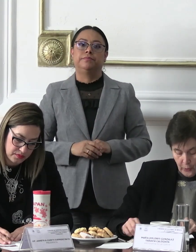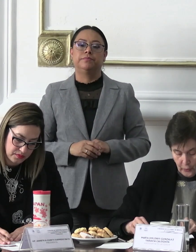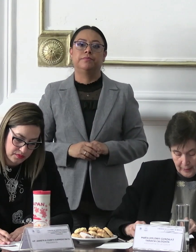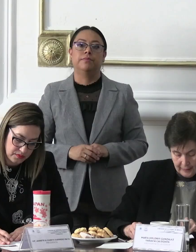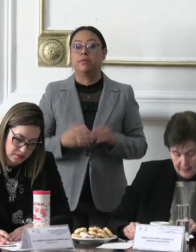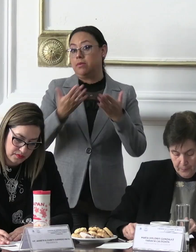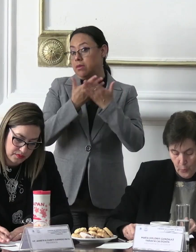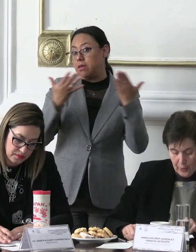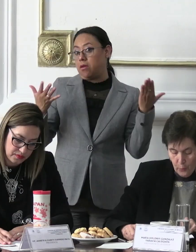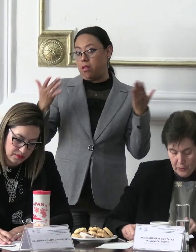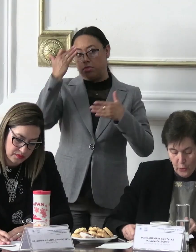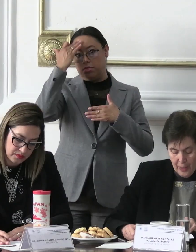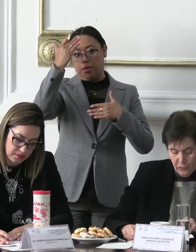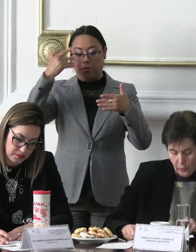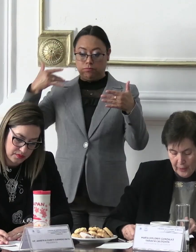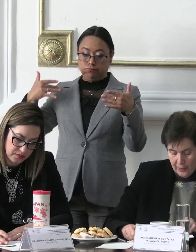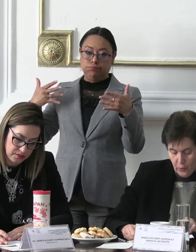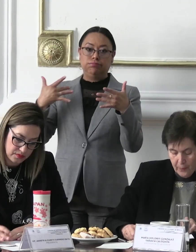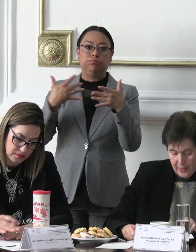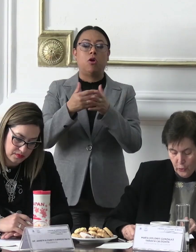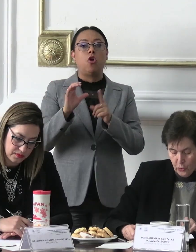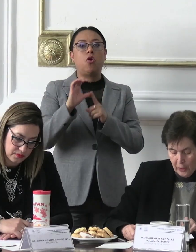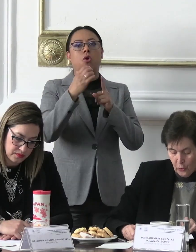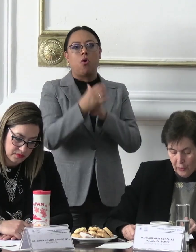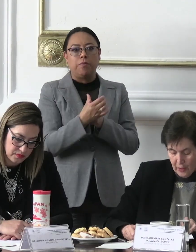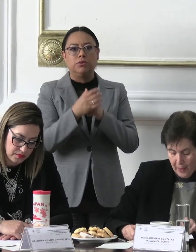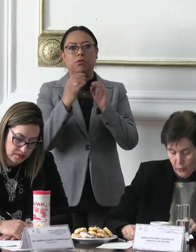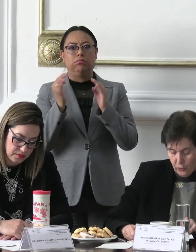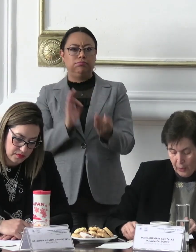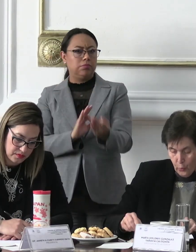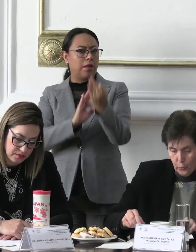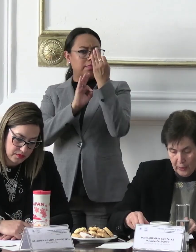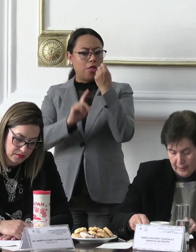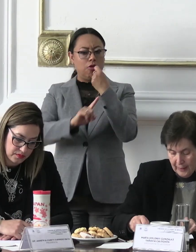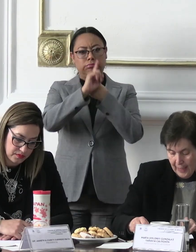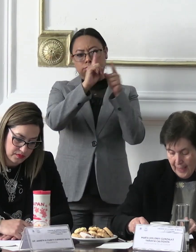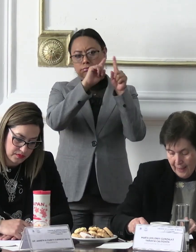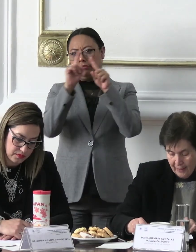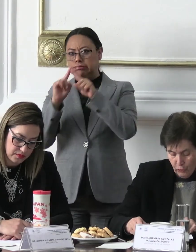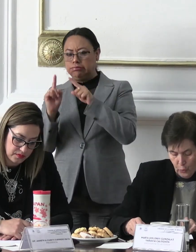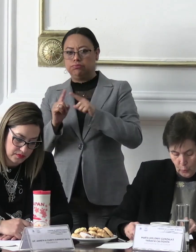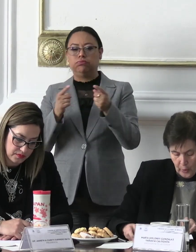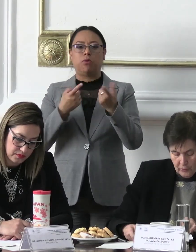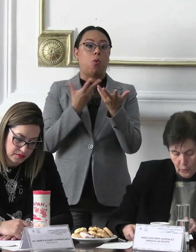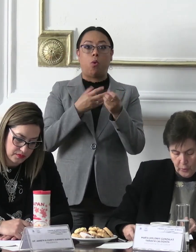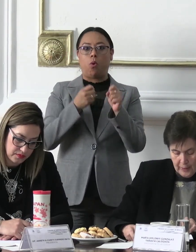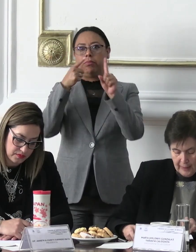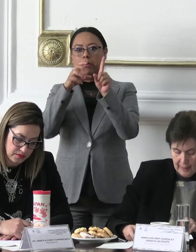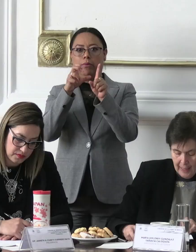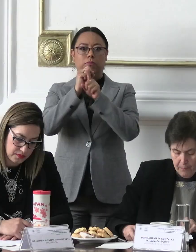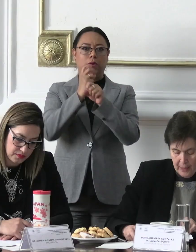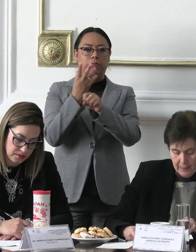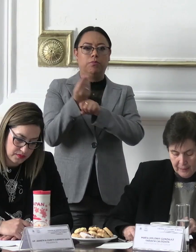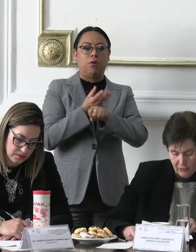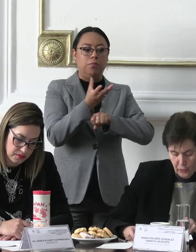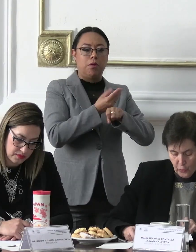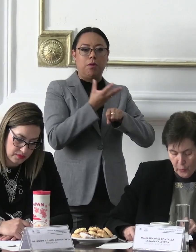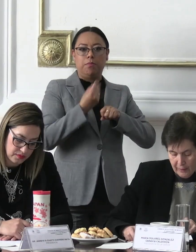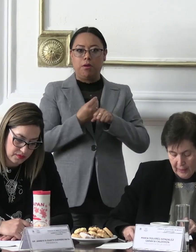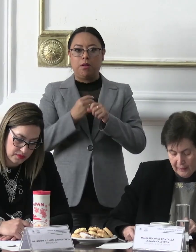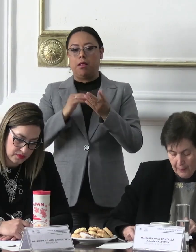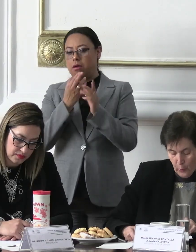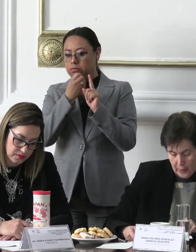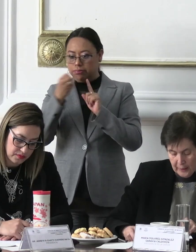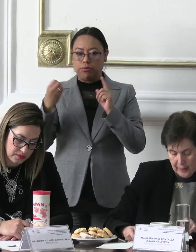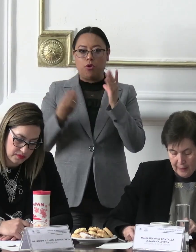lo largo del tiempo, la Comisión ha sorteado diversos retos derivados de ajustes, reestructuraciones y la implementación de